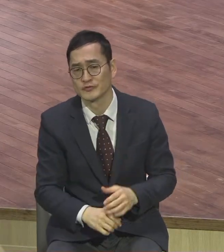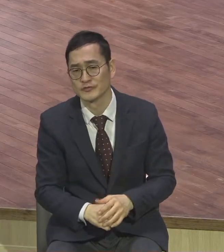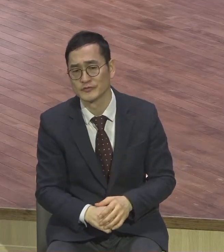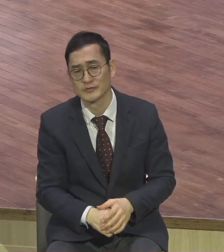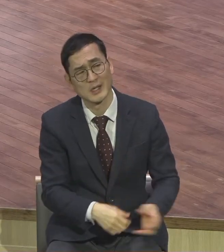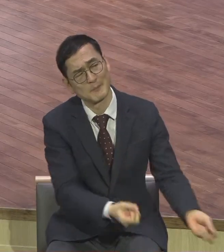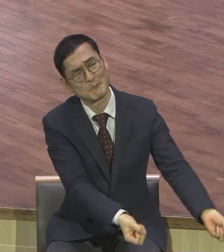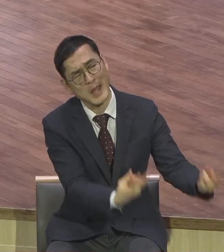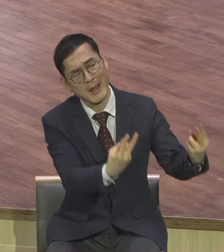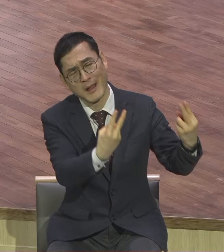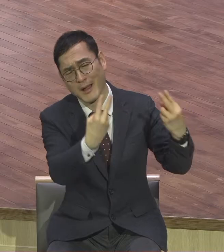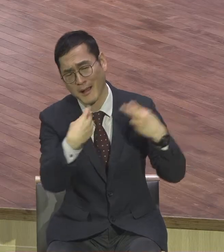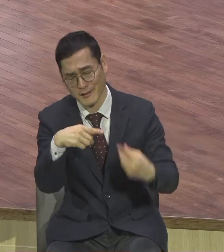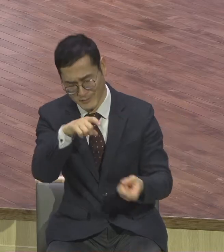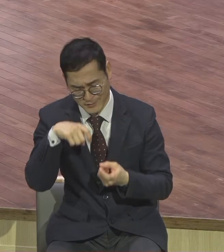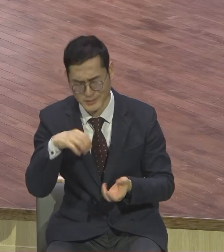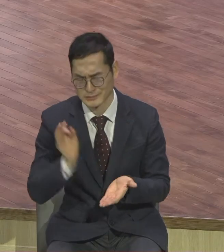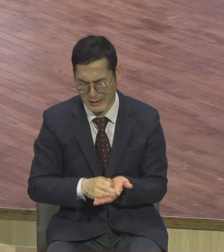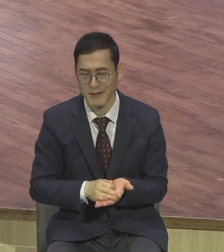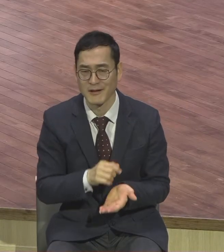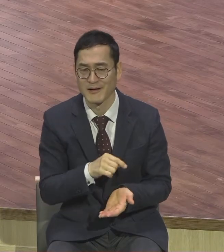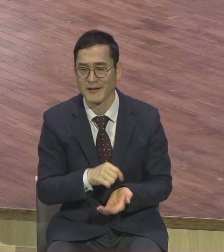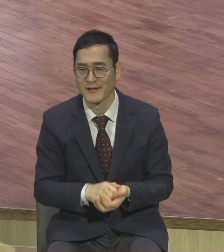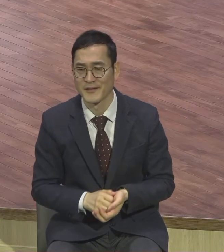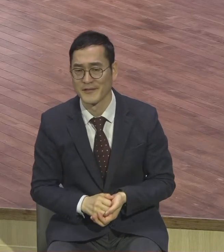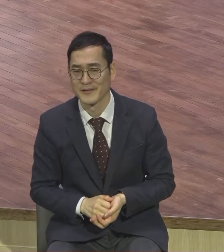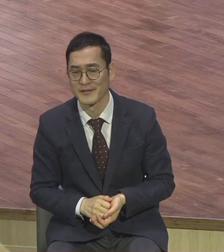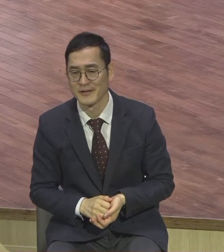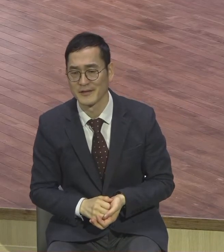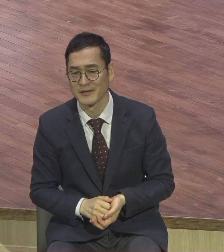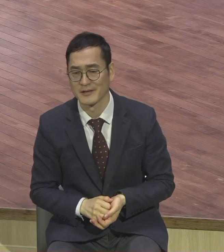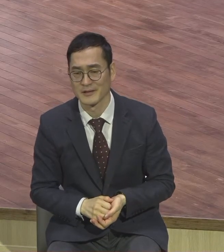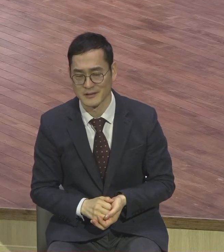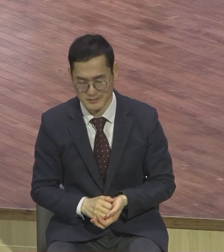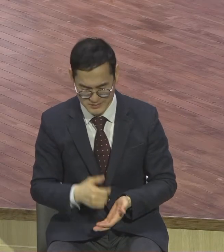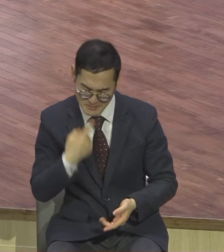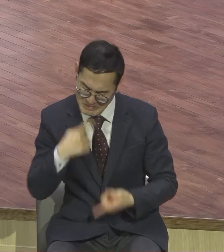반품하고 오고 전혀 질문도 없어. 얼마나 쉬워 앉아서 다 한다는데